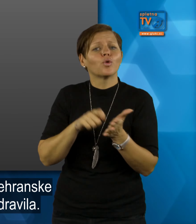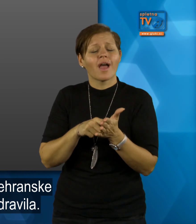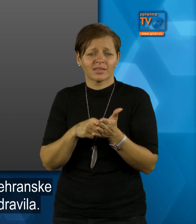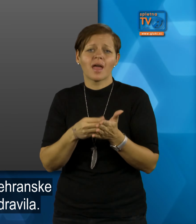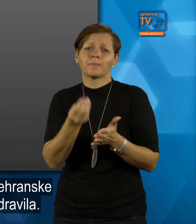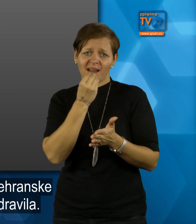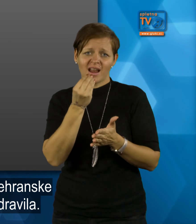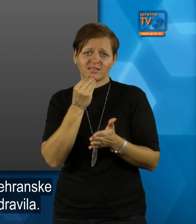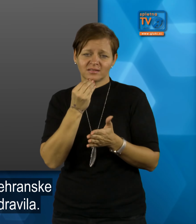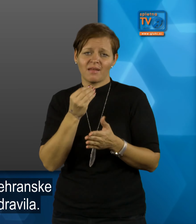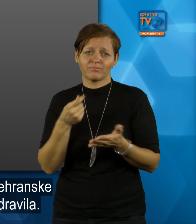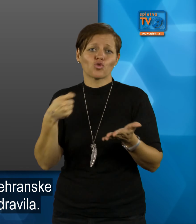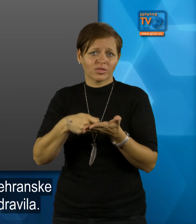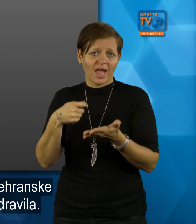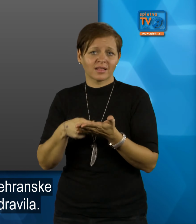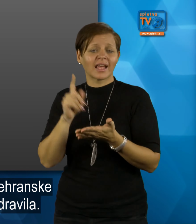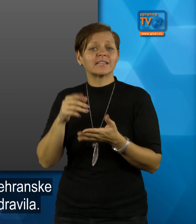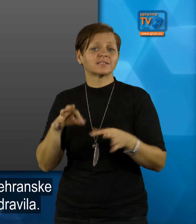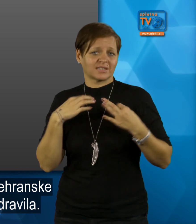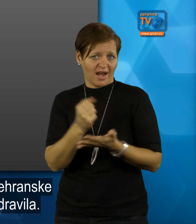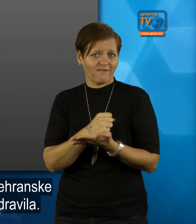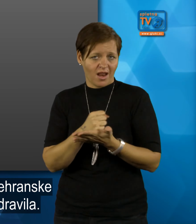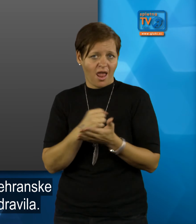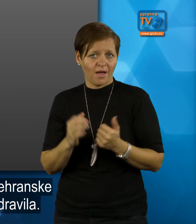prehranske dodatke in zdravila.